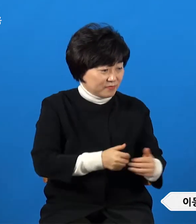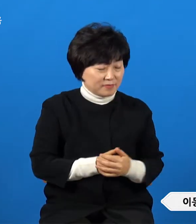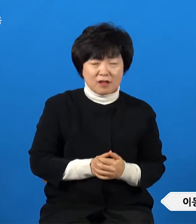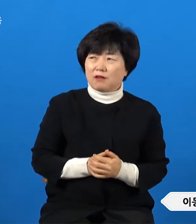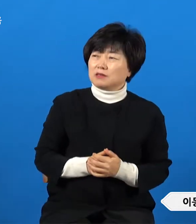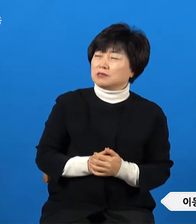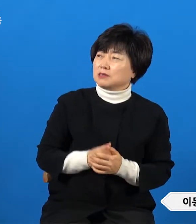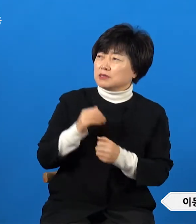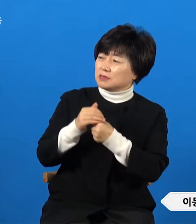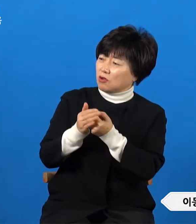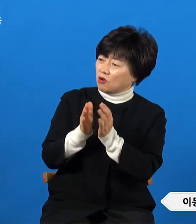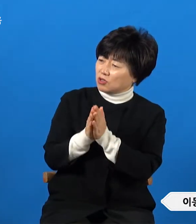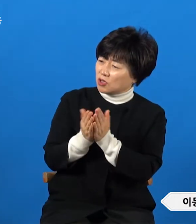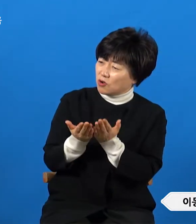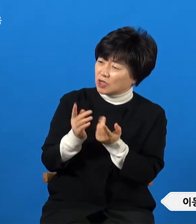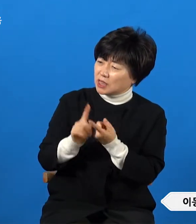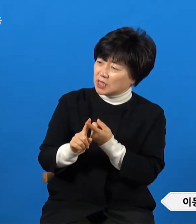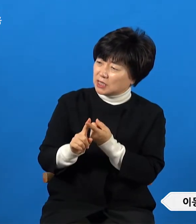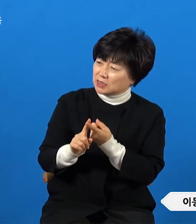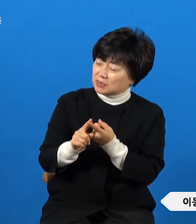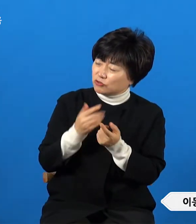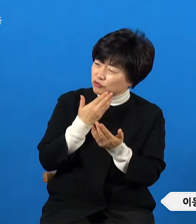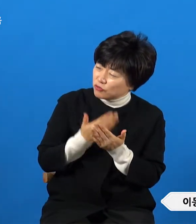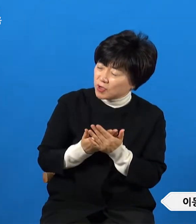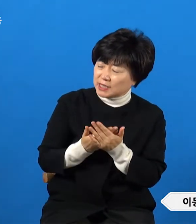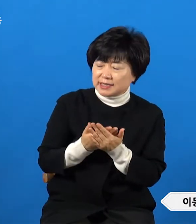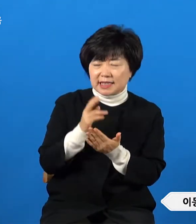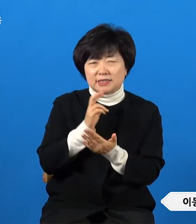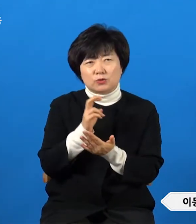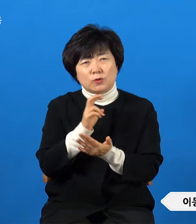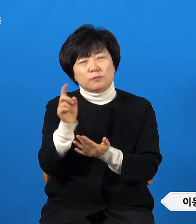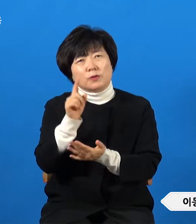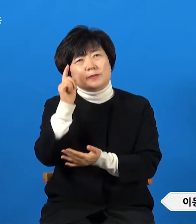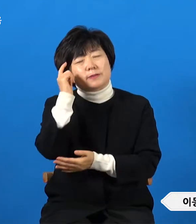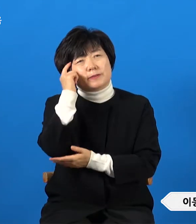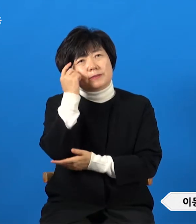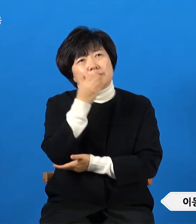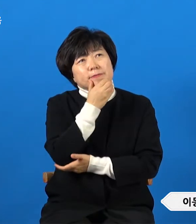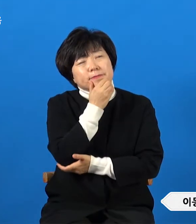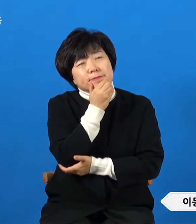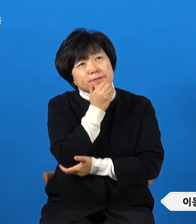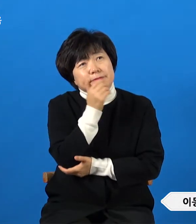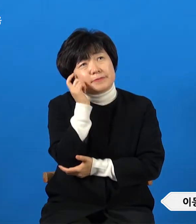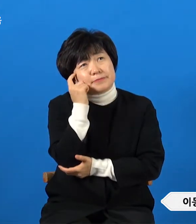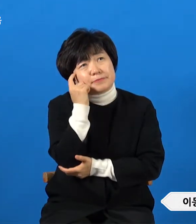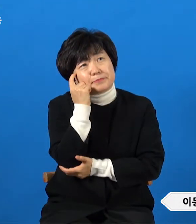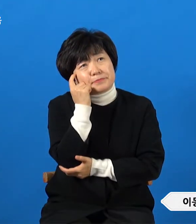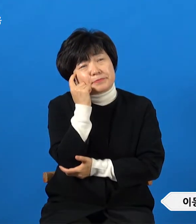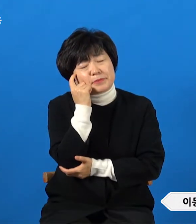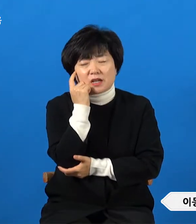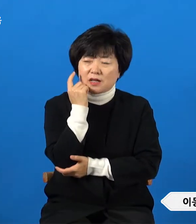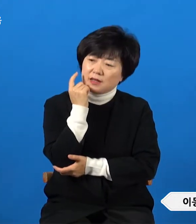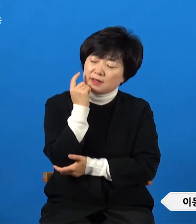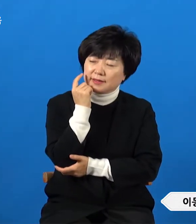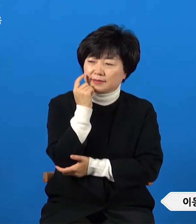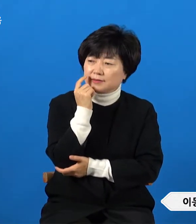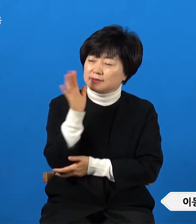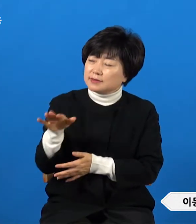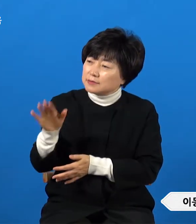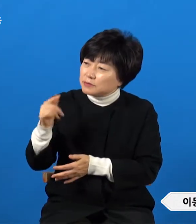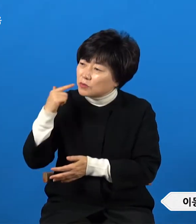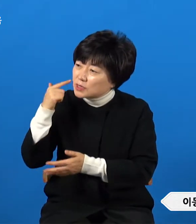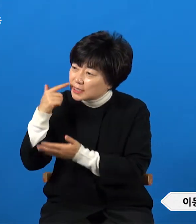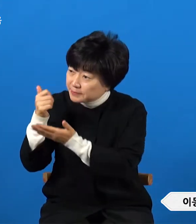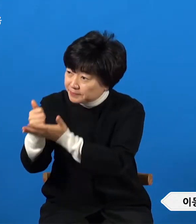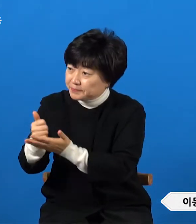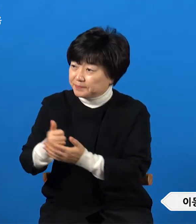성경의 중요성에 관한 찬송이라. 이분이 생각하더니 얼른 생각이 안 나는 거예요. 그러더니 그렇게 말하더래요. 목사님, 윌리엄스